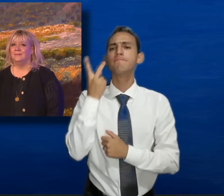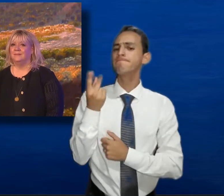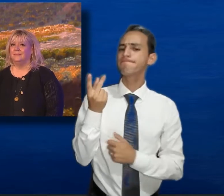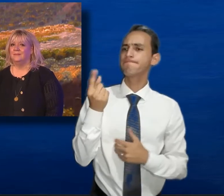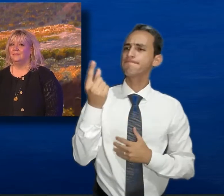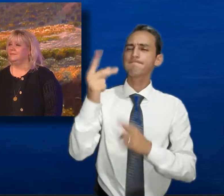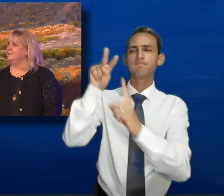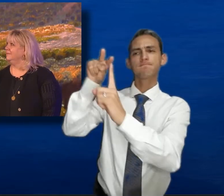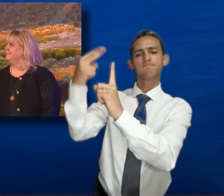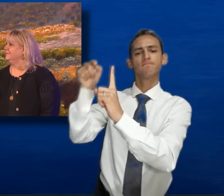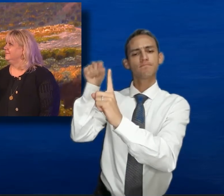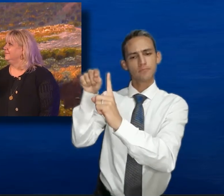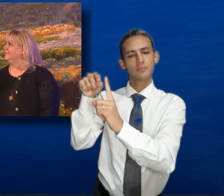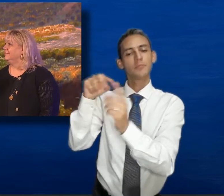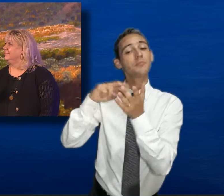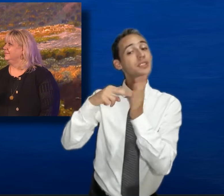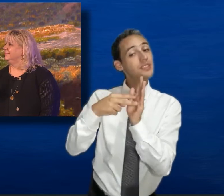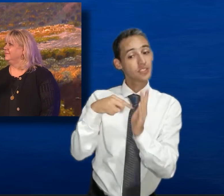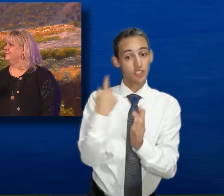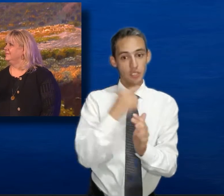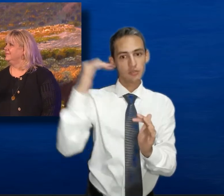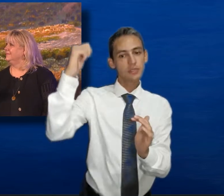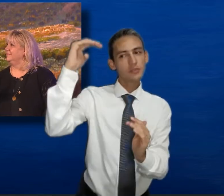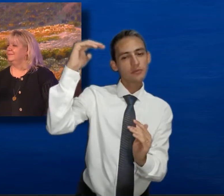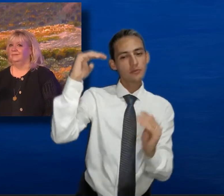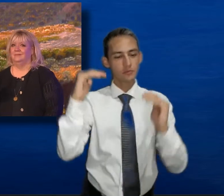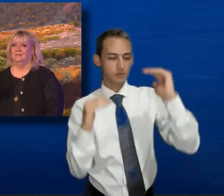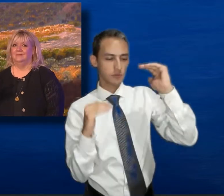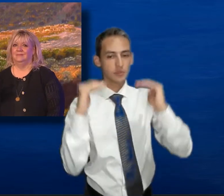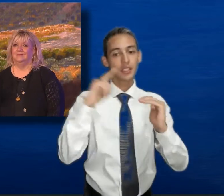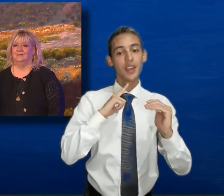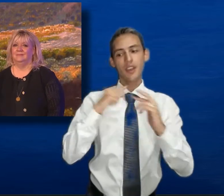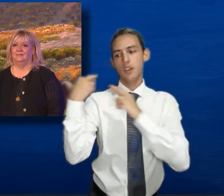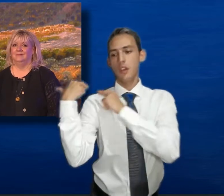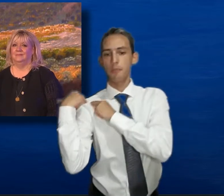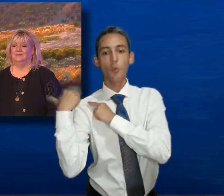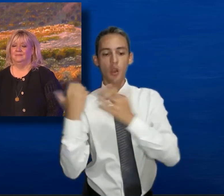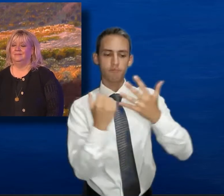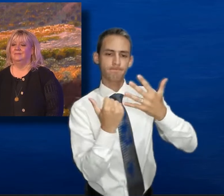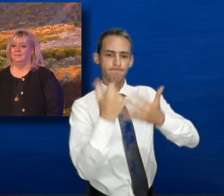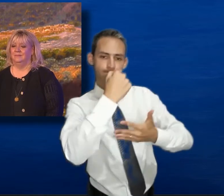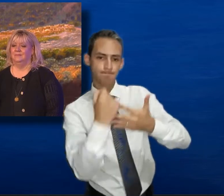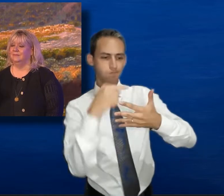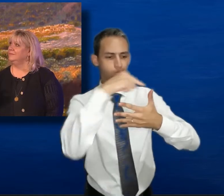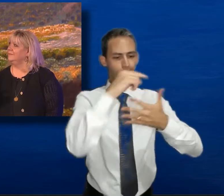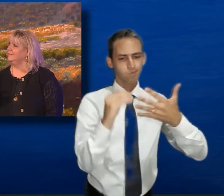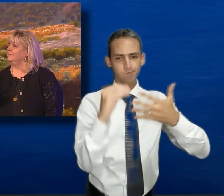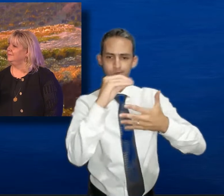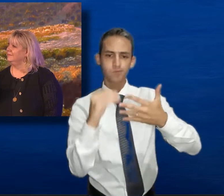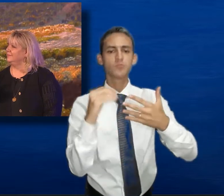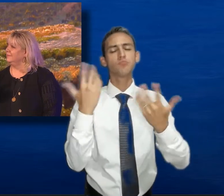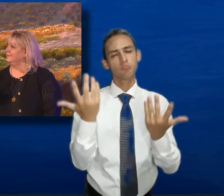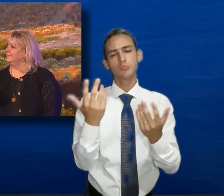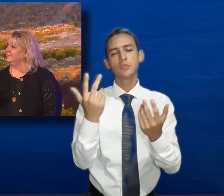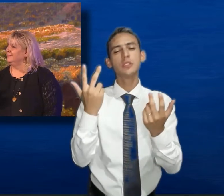uma perspectiva eterna, ou, em outras palavras, a equilibrar tudo isso com nossas outras responsabilidades. Pense